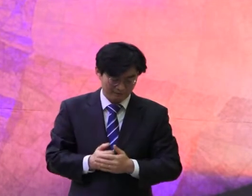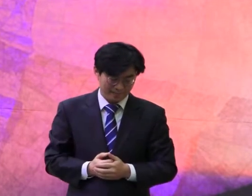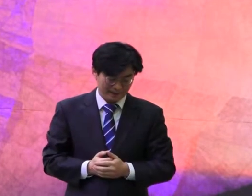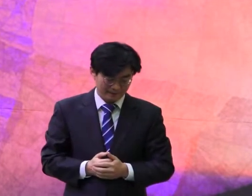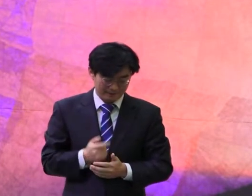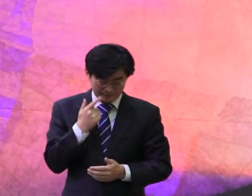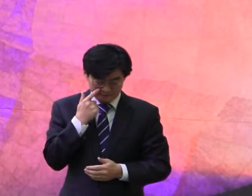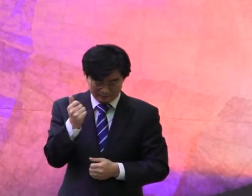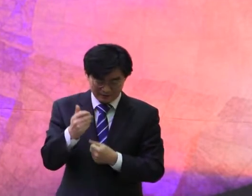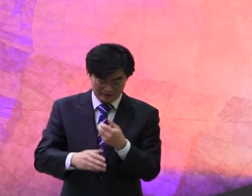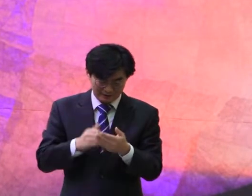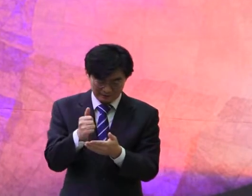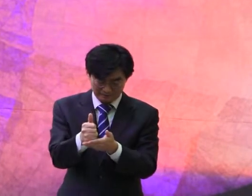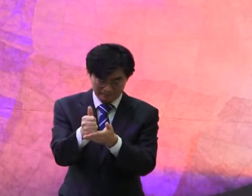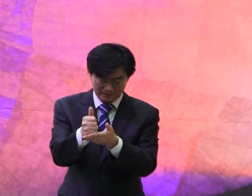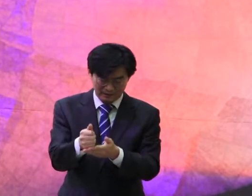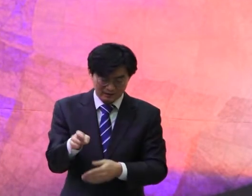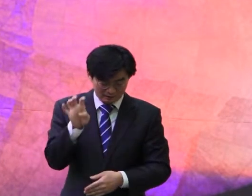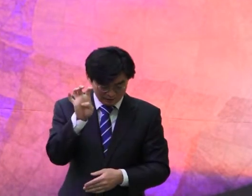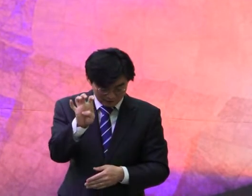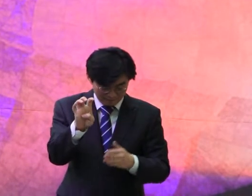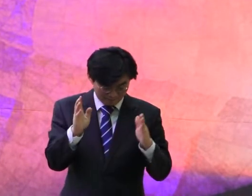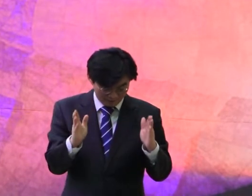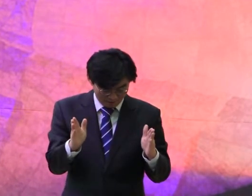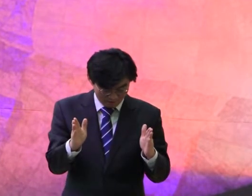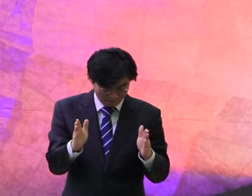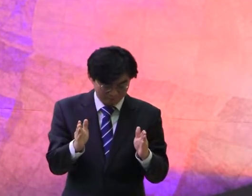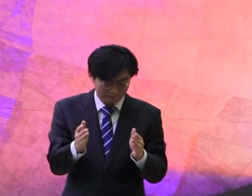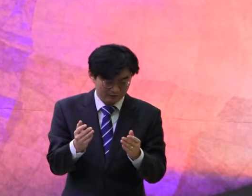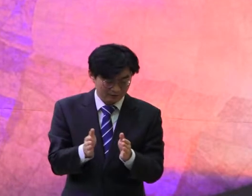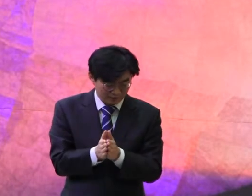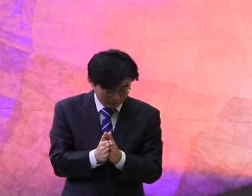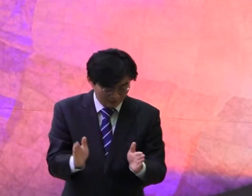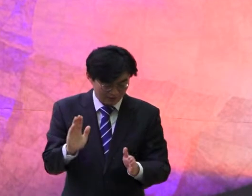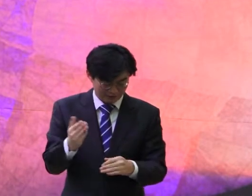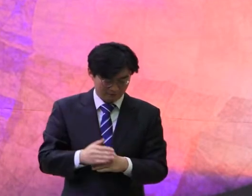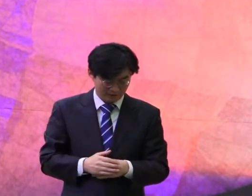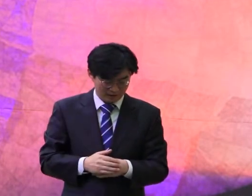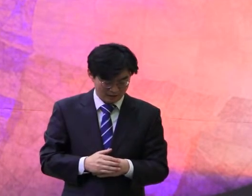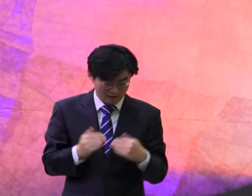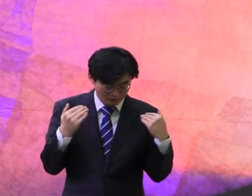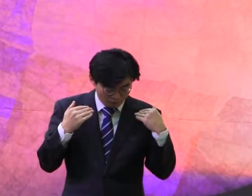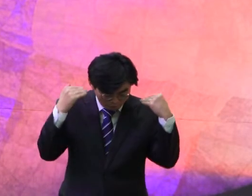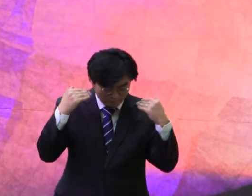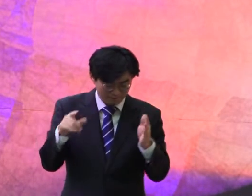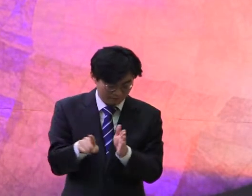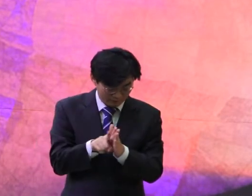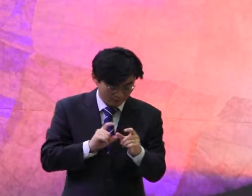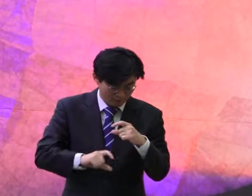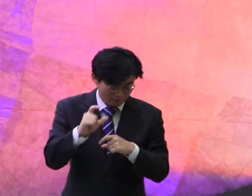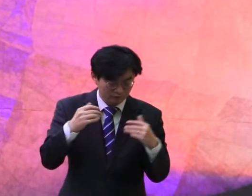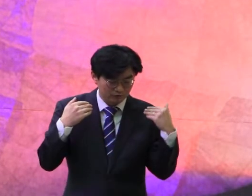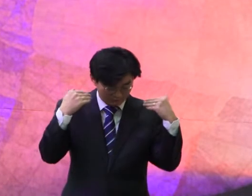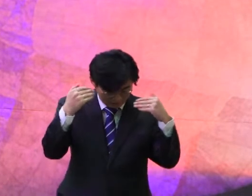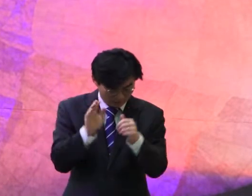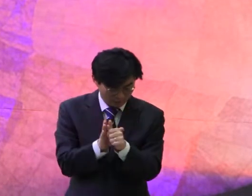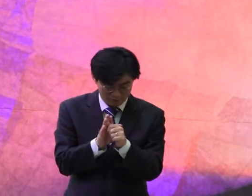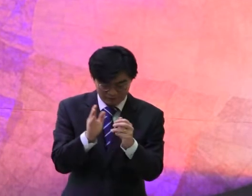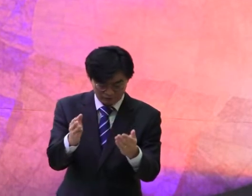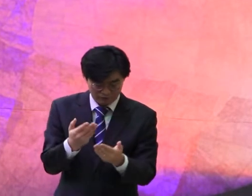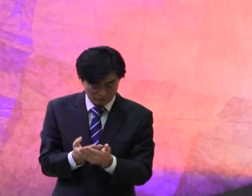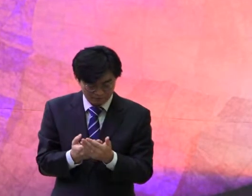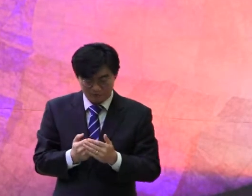영적인 절제 속에서 더 성숙한 믿음의 소유자가 되는 우리 제일교회 모든 성도님 되게 하여 주시옵소서. 이